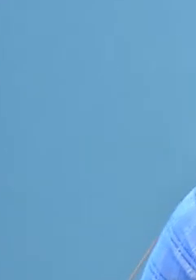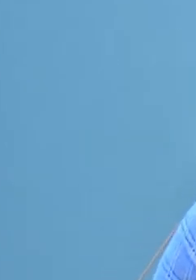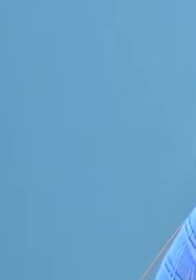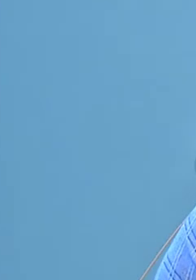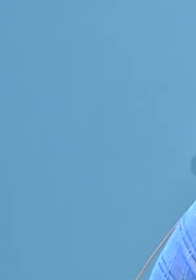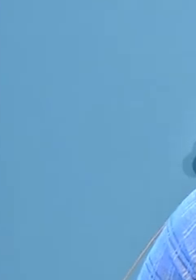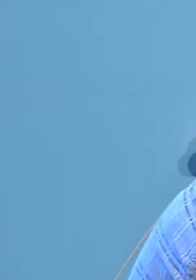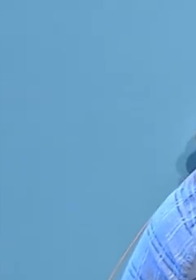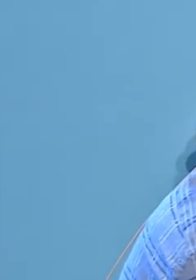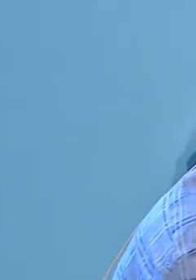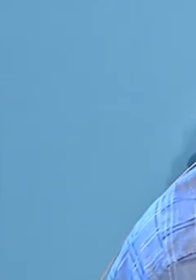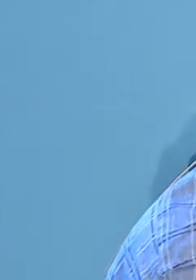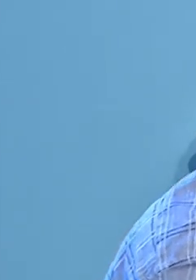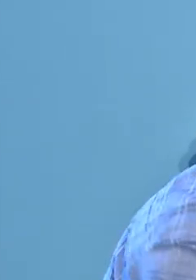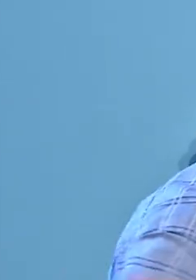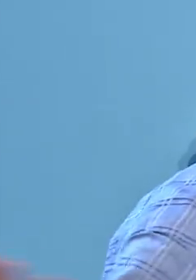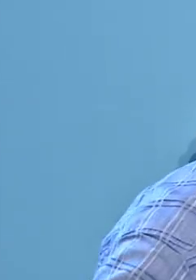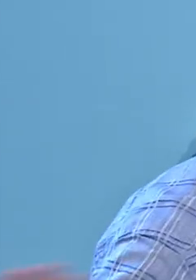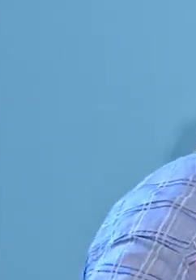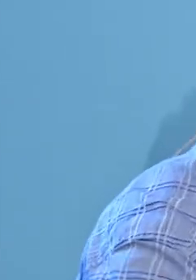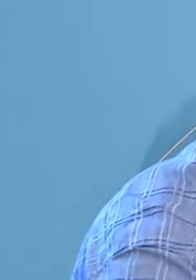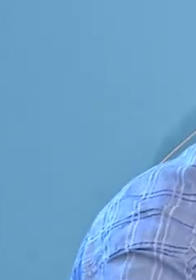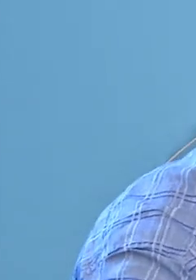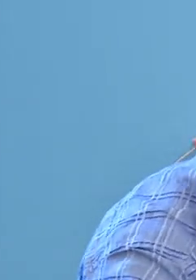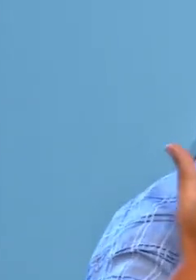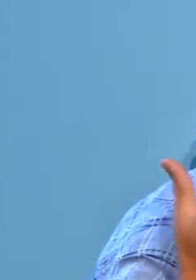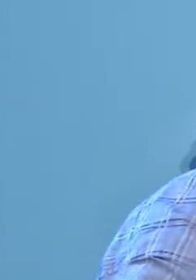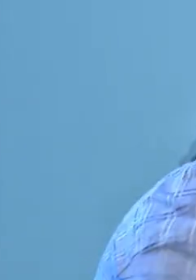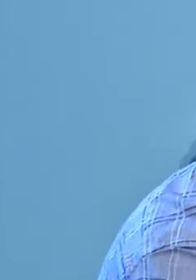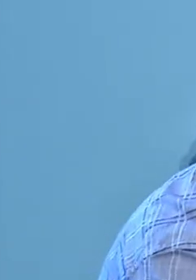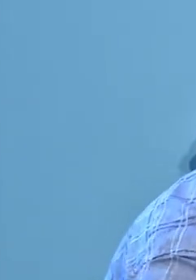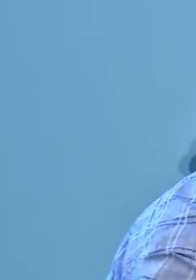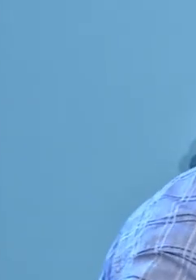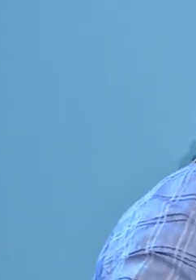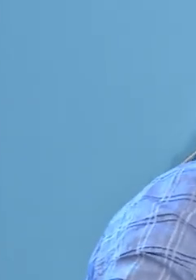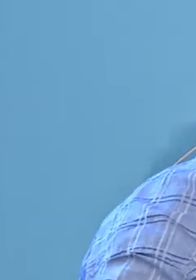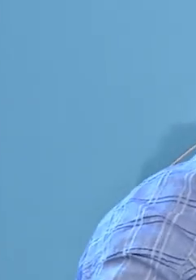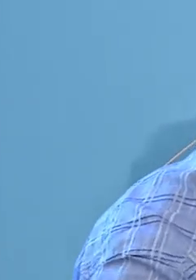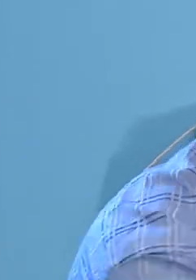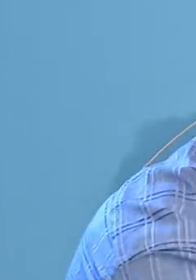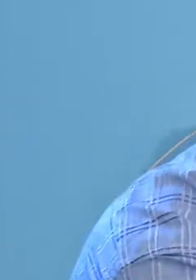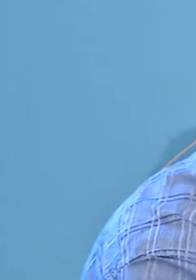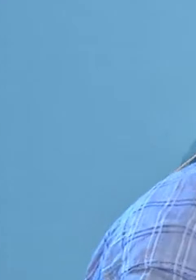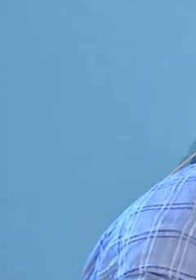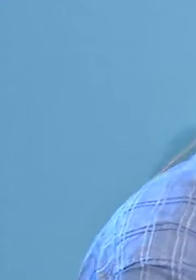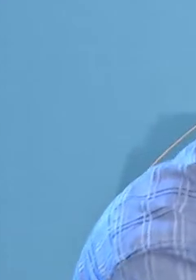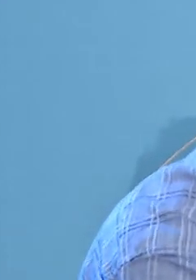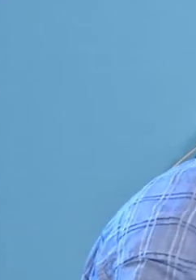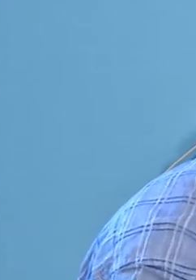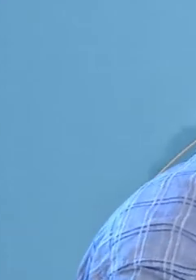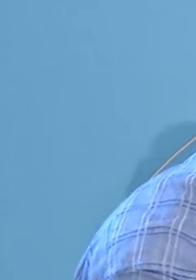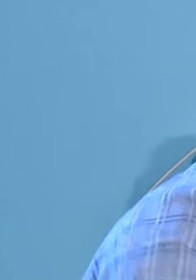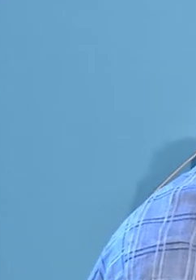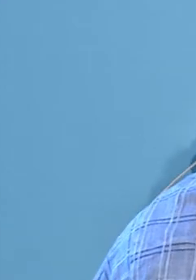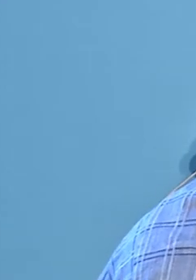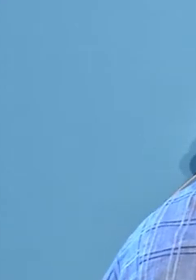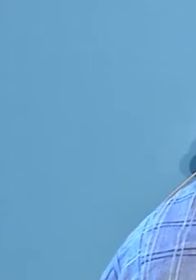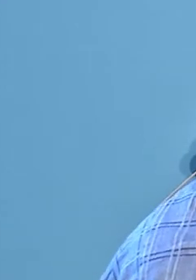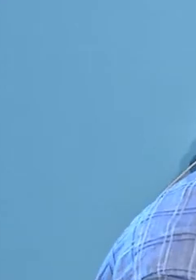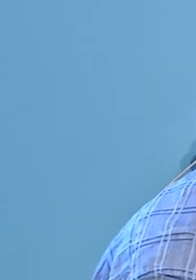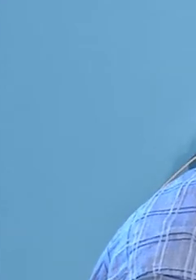vi har ju gått in i det här? Vad kan du säga till alla som... För vi vill ju bygga detta till